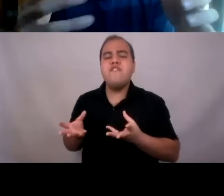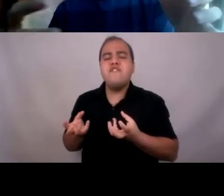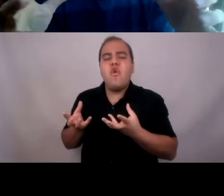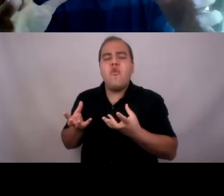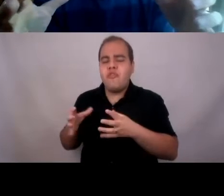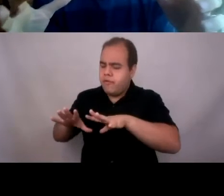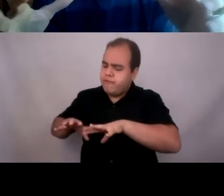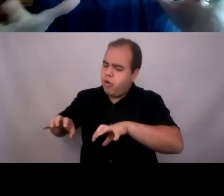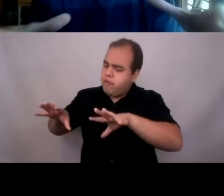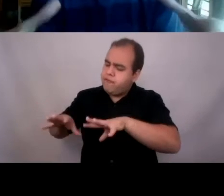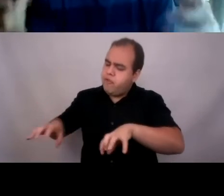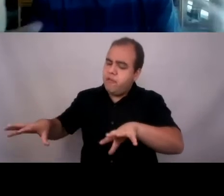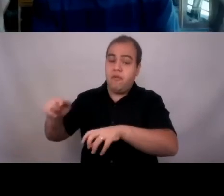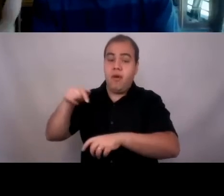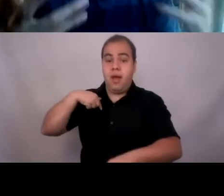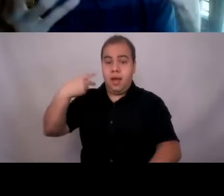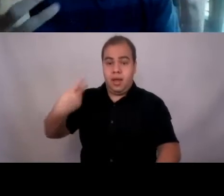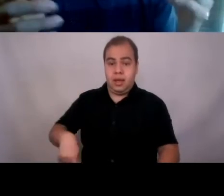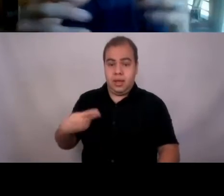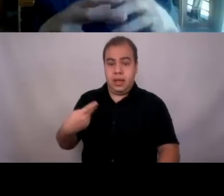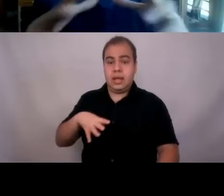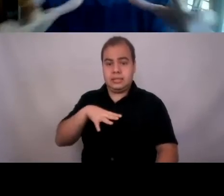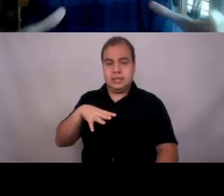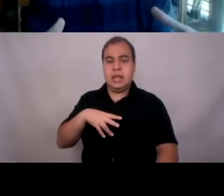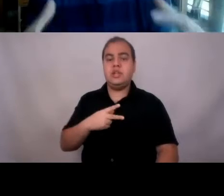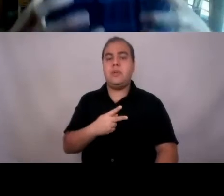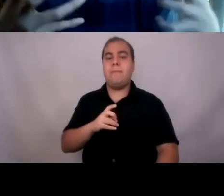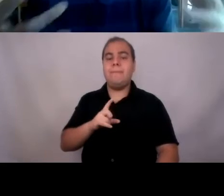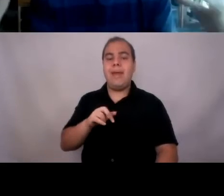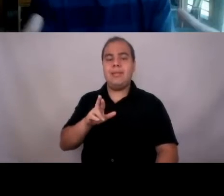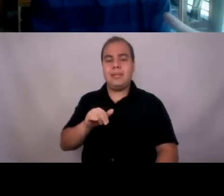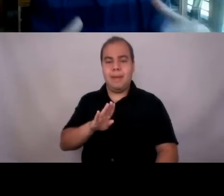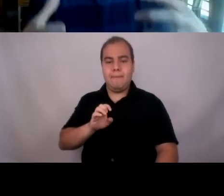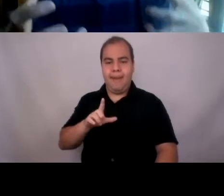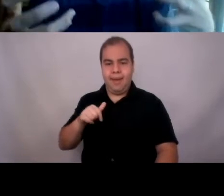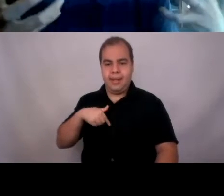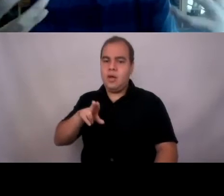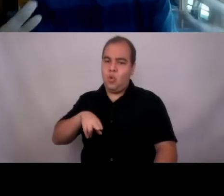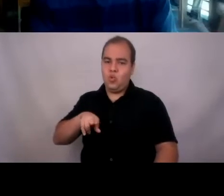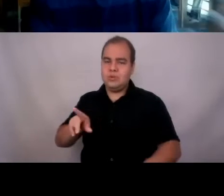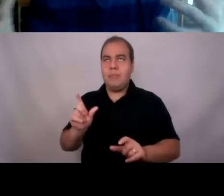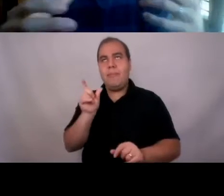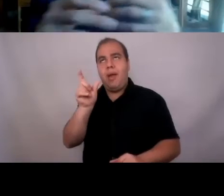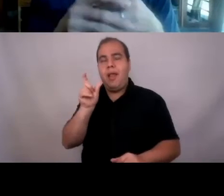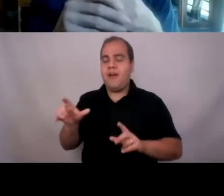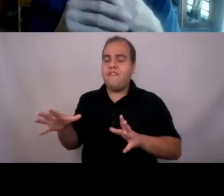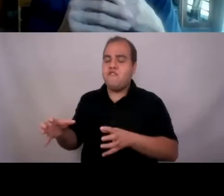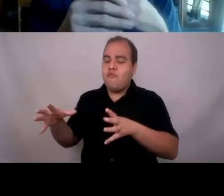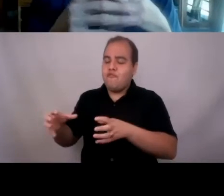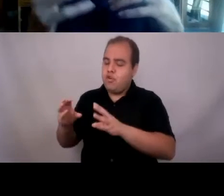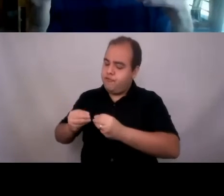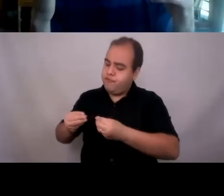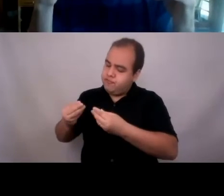Pedra Bela. A gente dá uma fofiada no solo para dar uma soltada, para criar estrutura